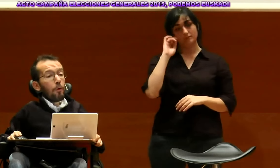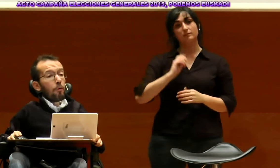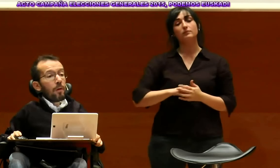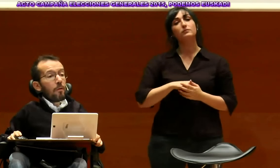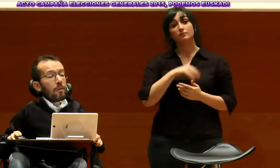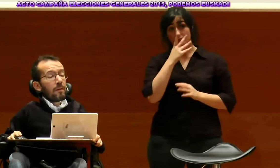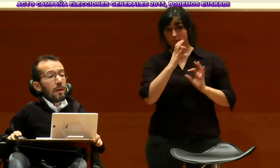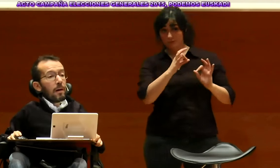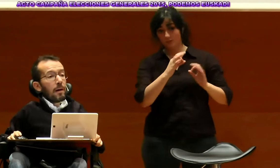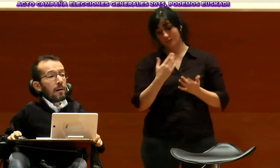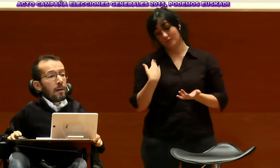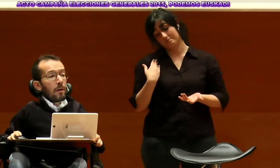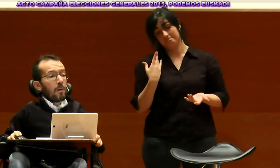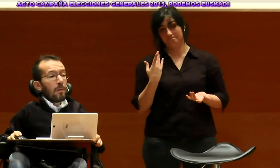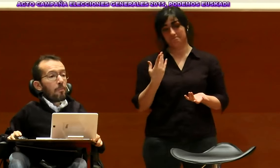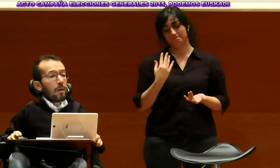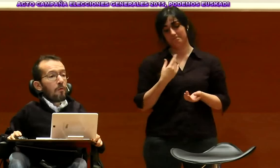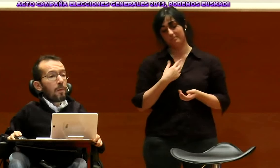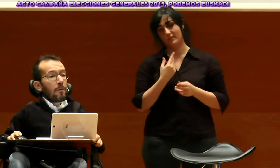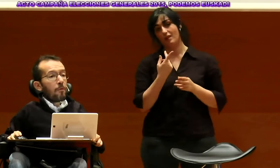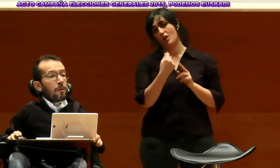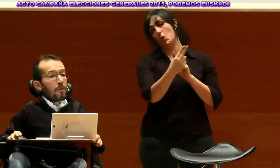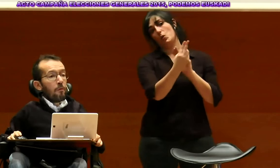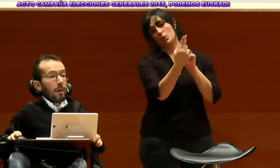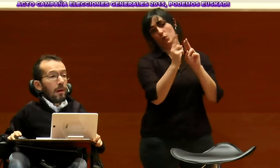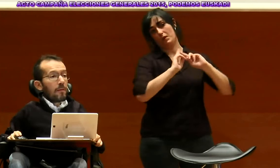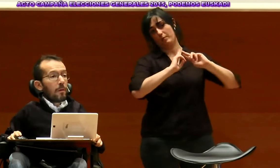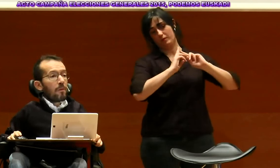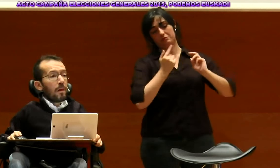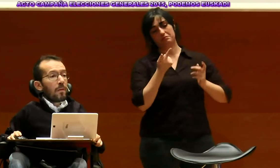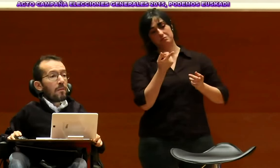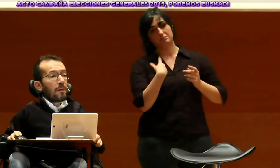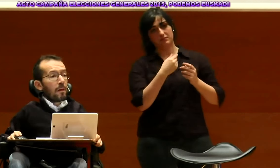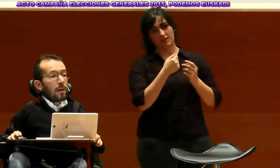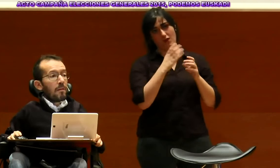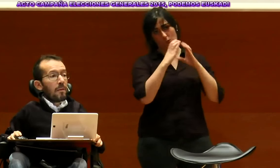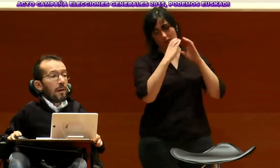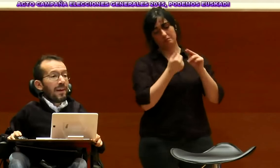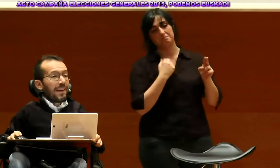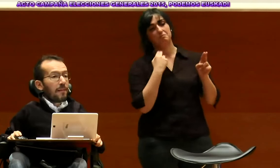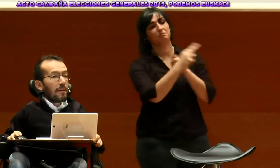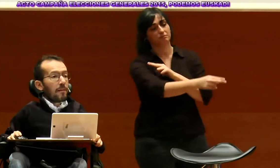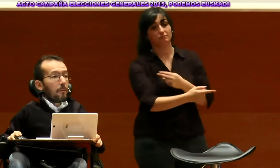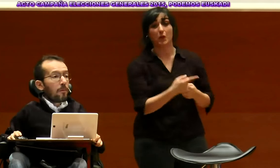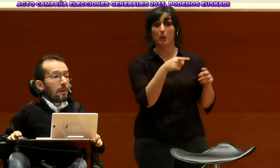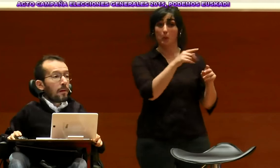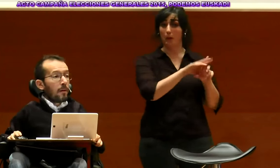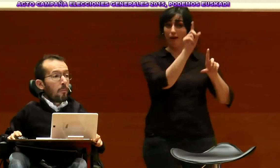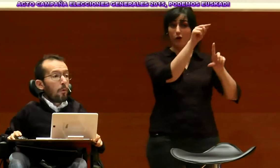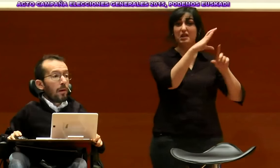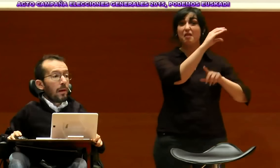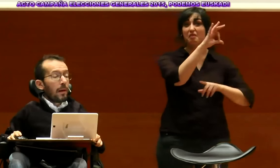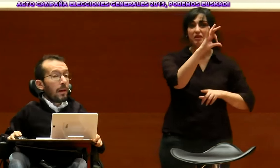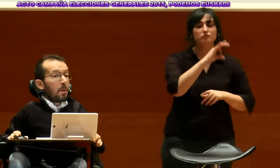Por eso yo el otro día contestaba a una pregunta de los medios sobre esta encuesta del CIS, les decía que me encanta esta encuesta,